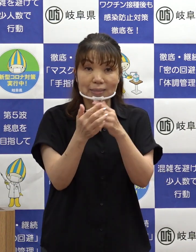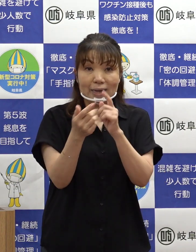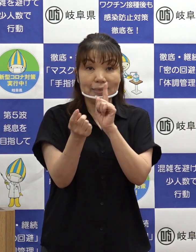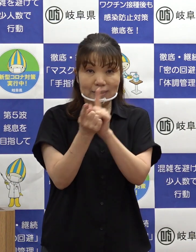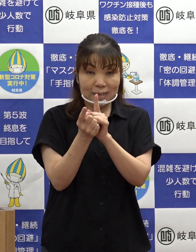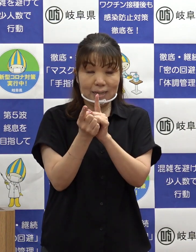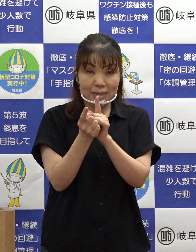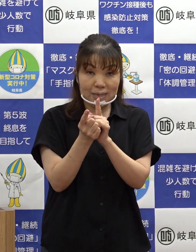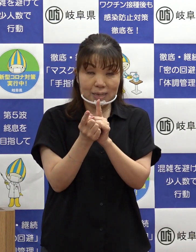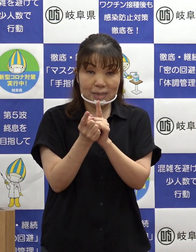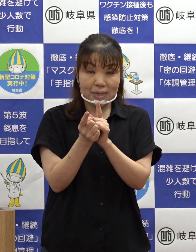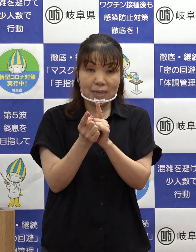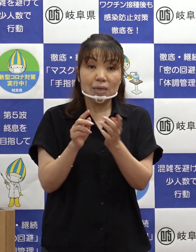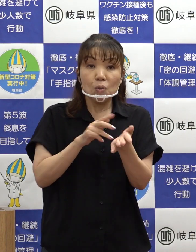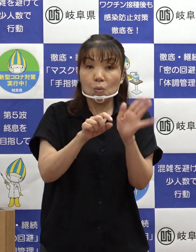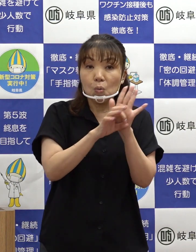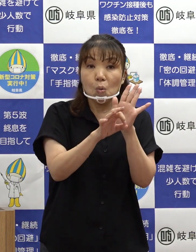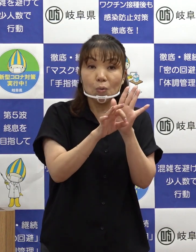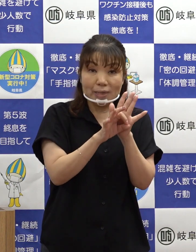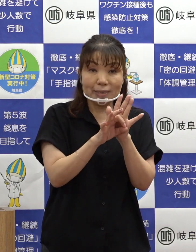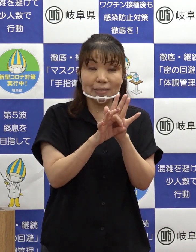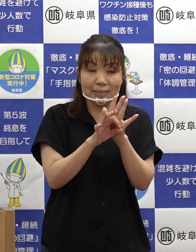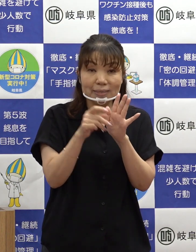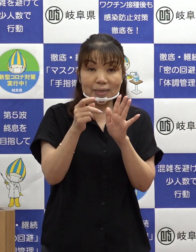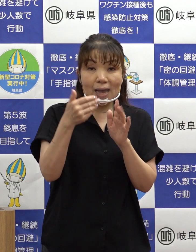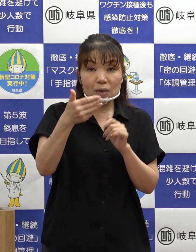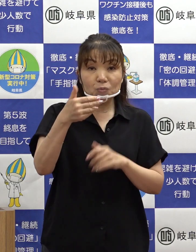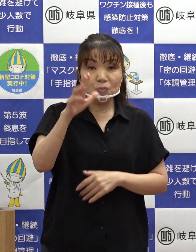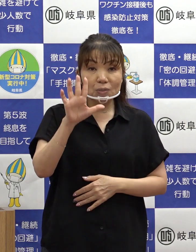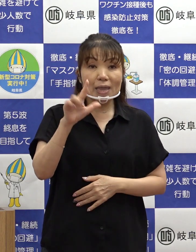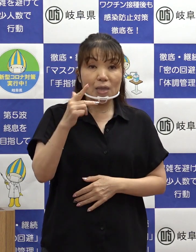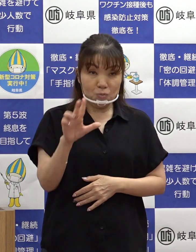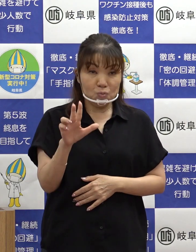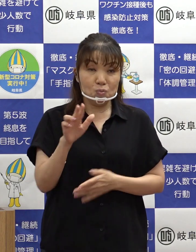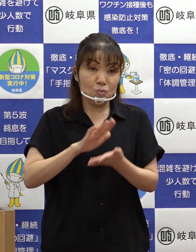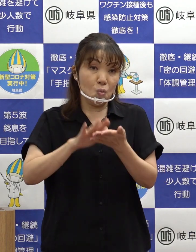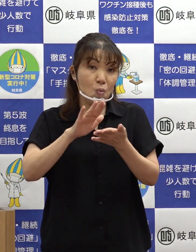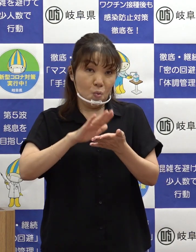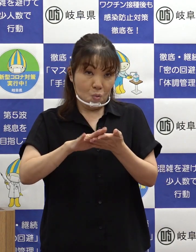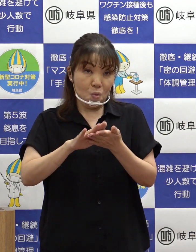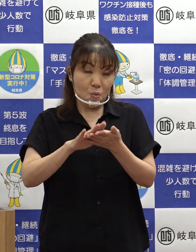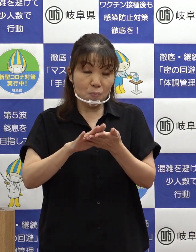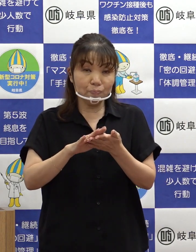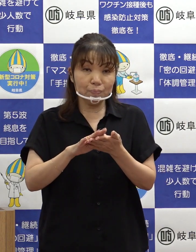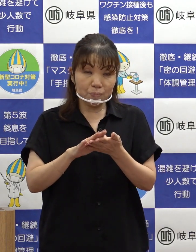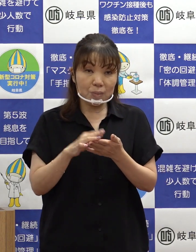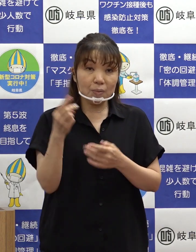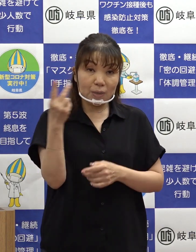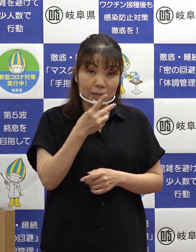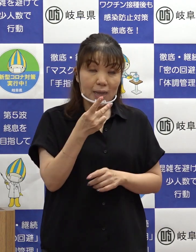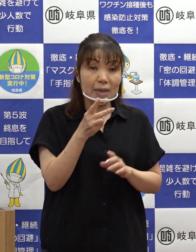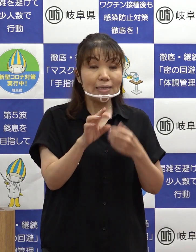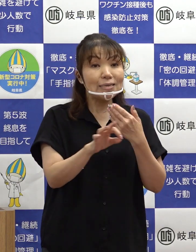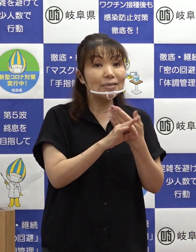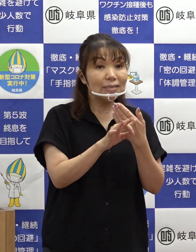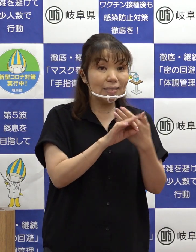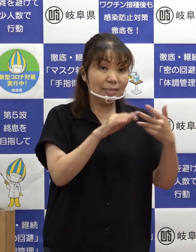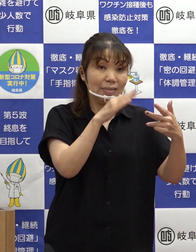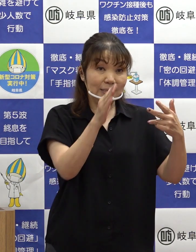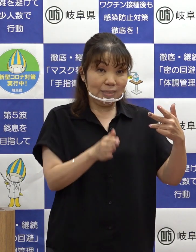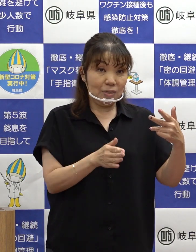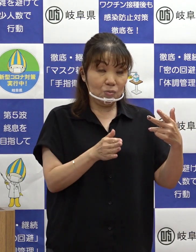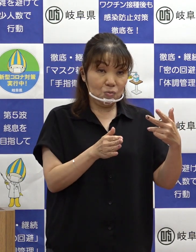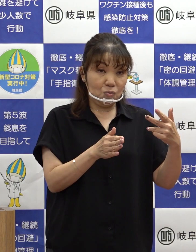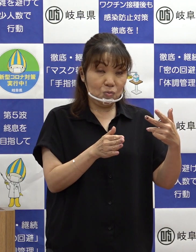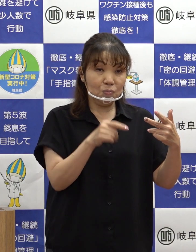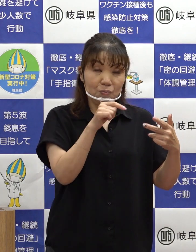でありますとか、そういったことについて充実していくということでございます。それから臨時医療施設は先ほど申し上げました県の武道館でありますが、その他